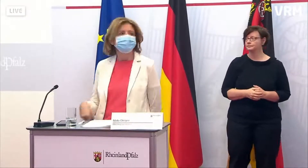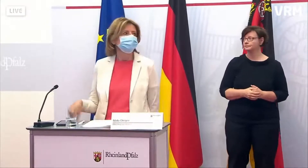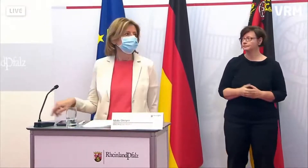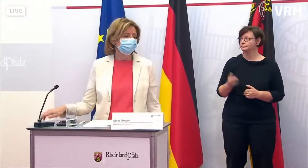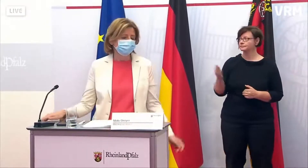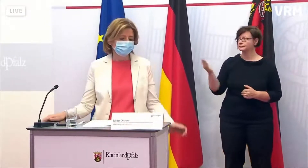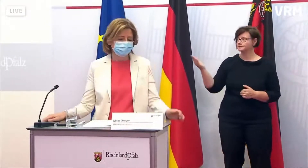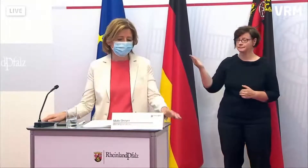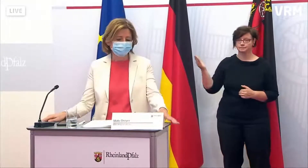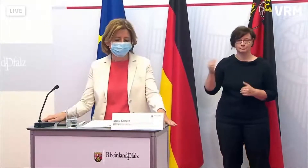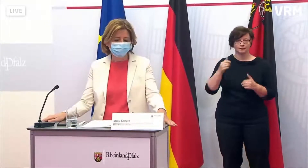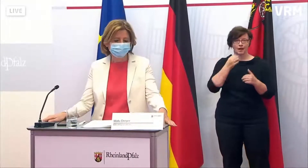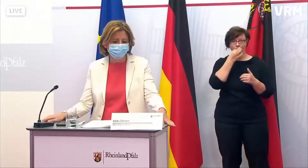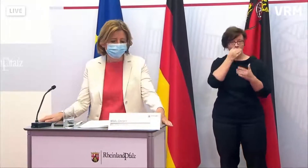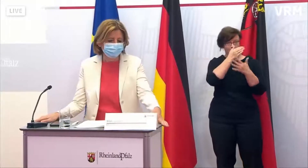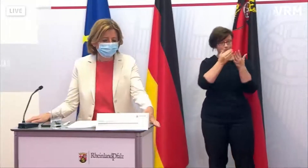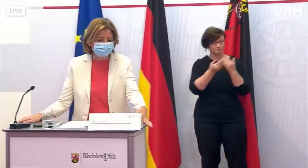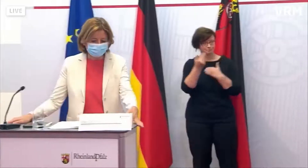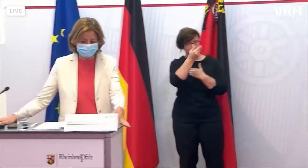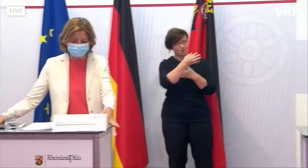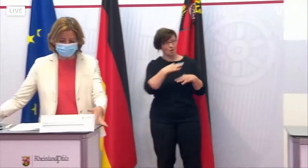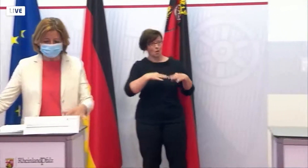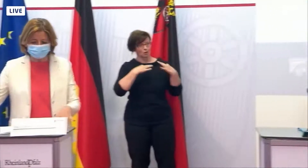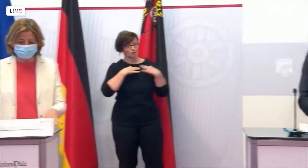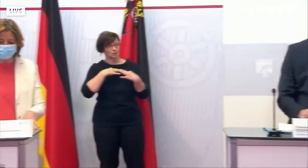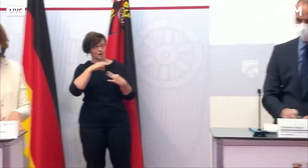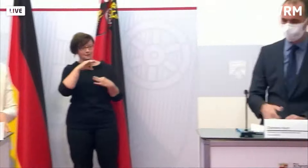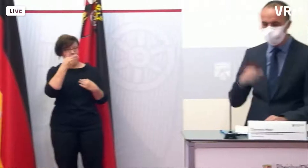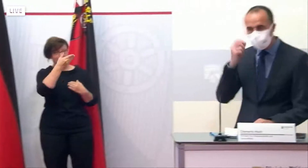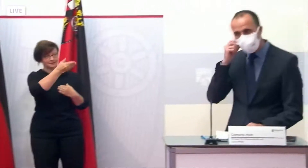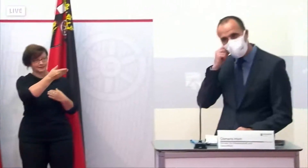Ja, das sind alles Fragen, die an den Gesundheitsminister gehen.